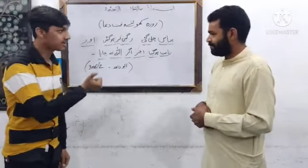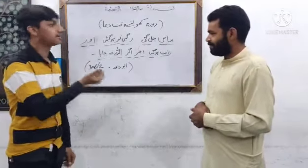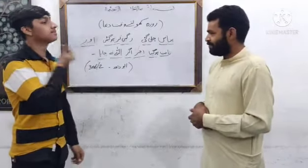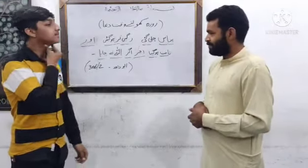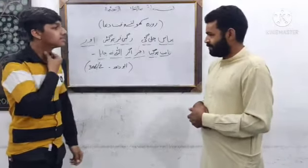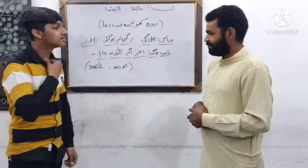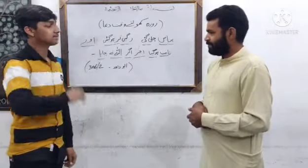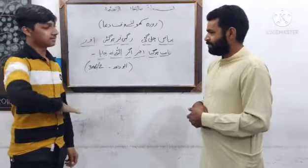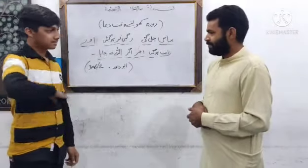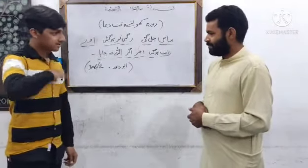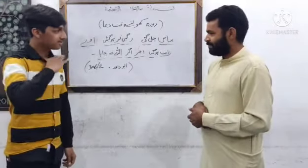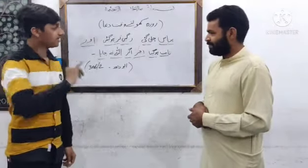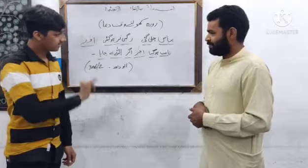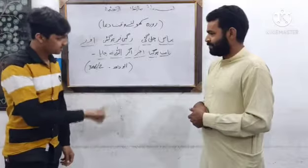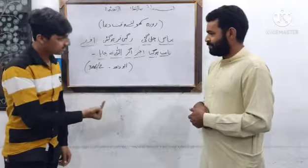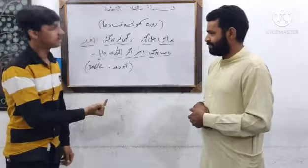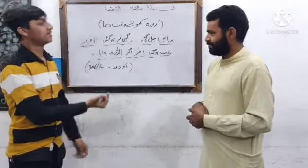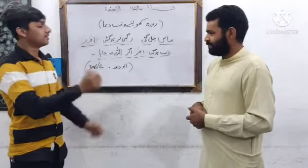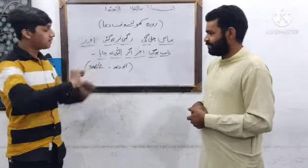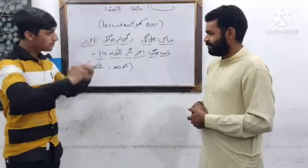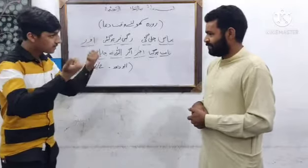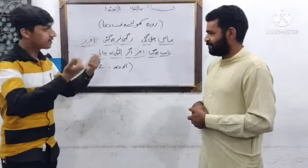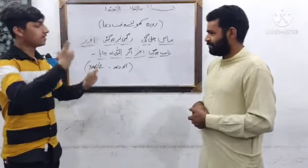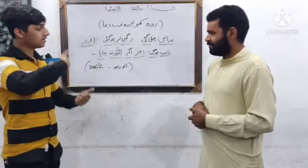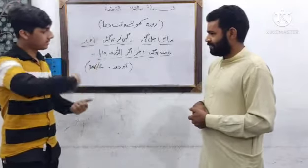गई, रगे तार हो गई और साबित हो गया अजल,